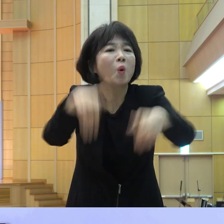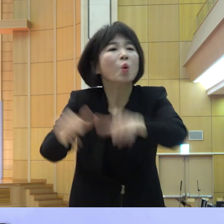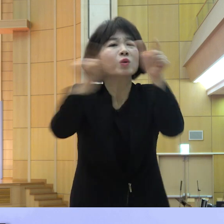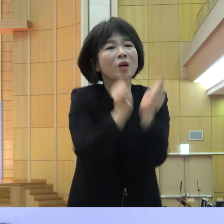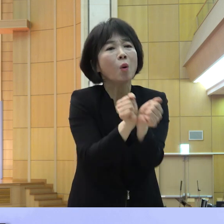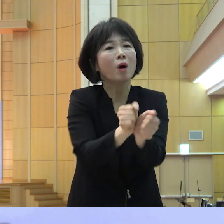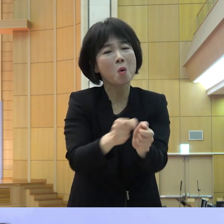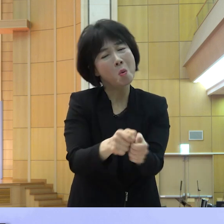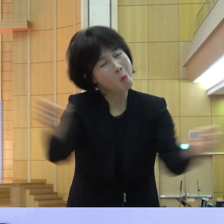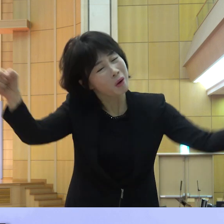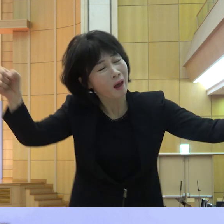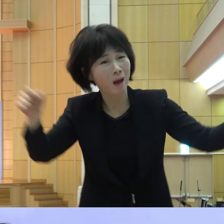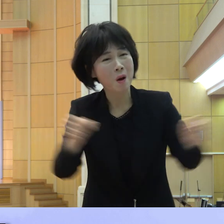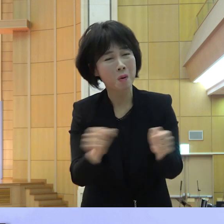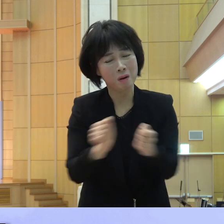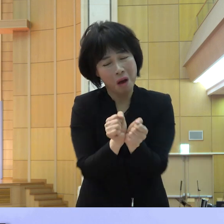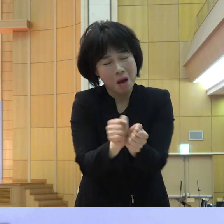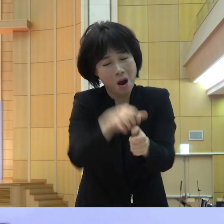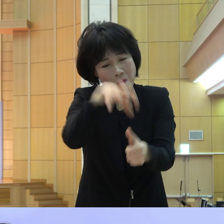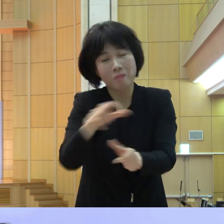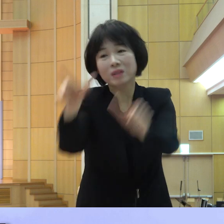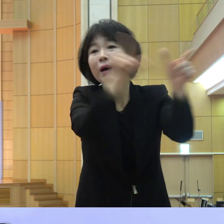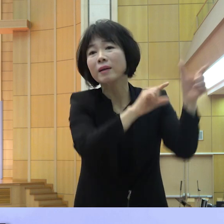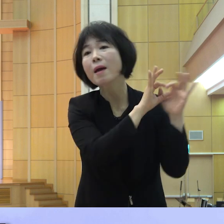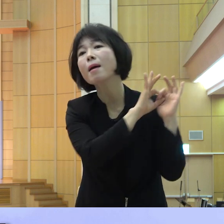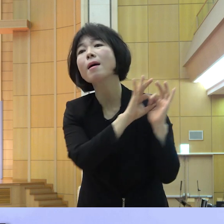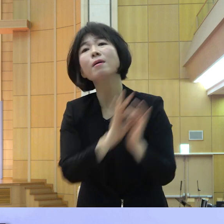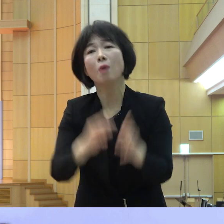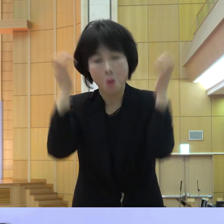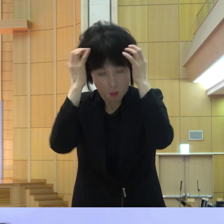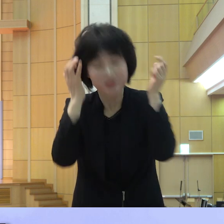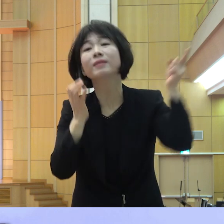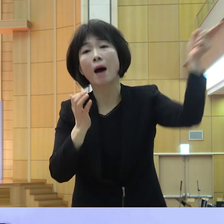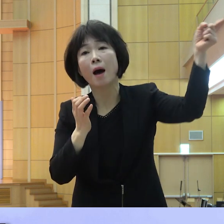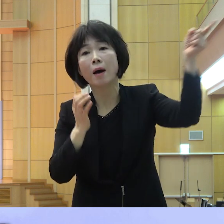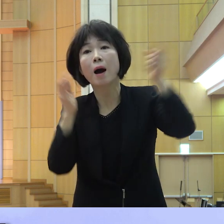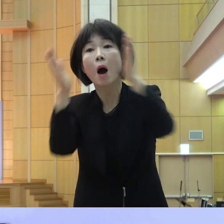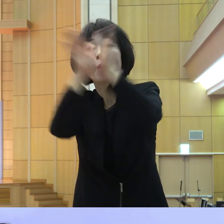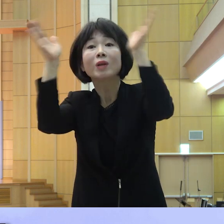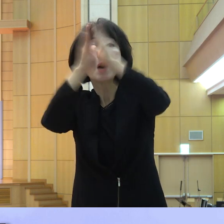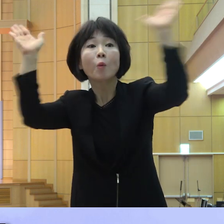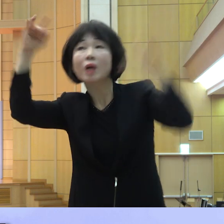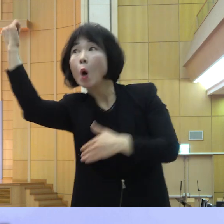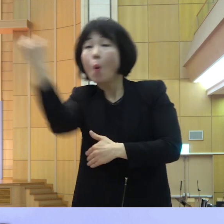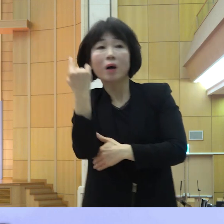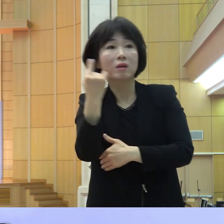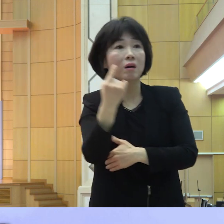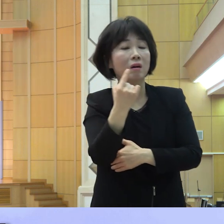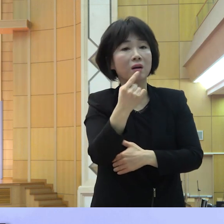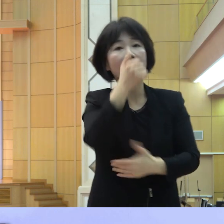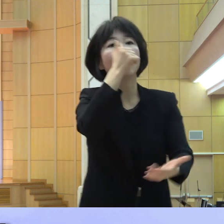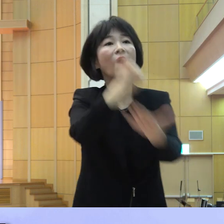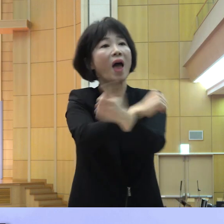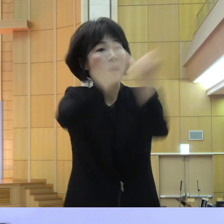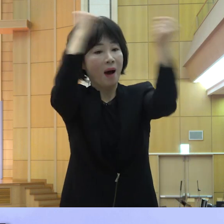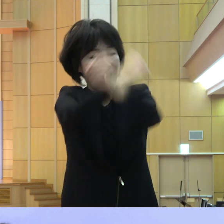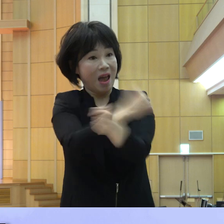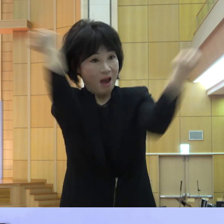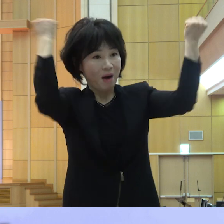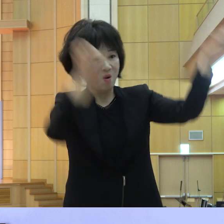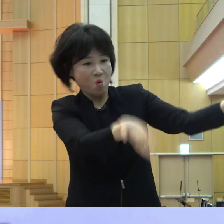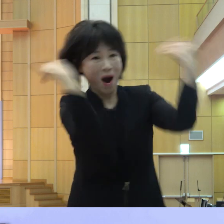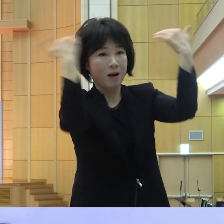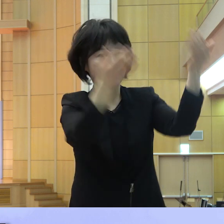하나님께서 모세를 세워서 이스라엘 백성들을 430년 만에 애굽에서 해방시키시고 그들을